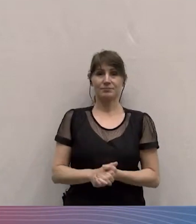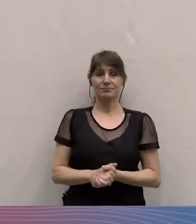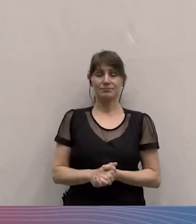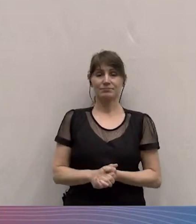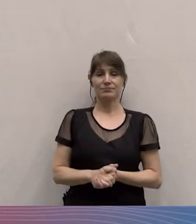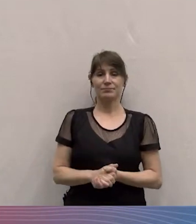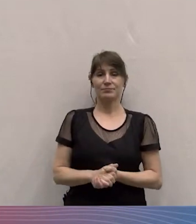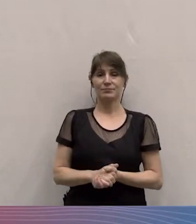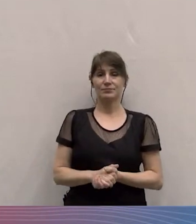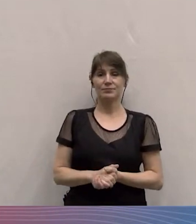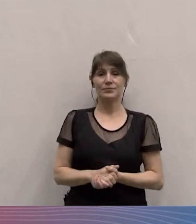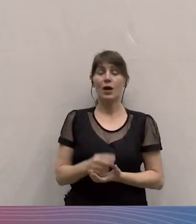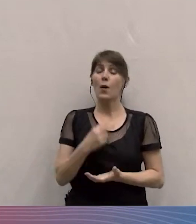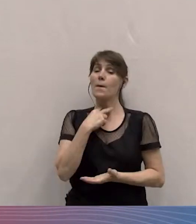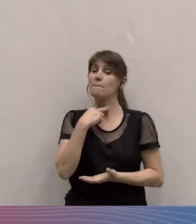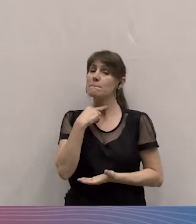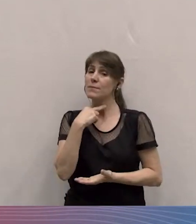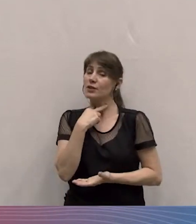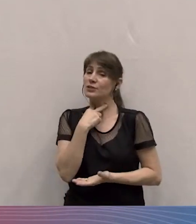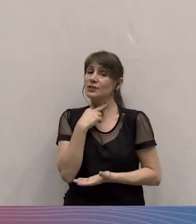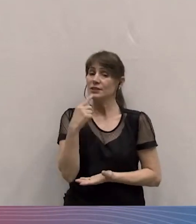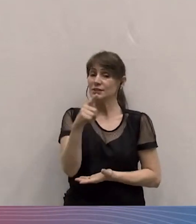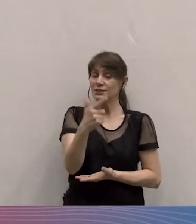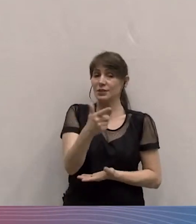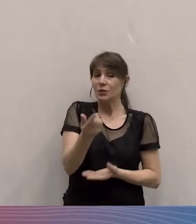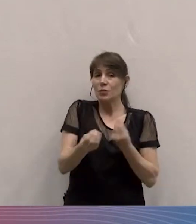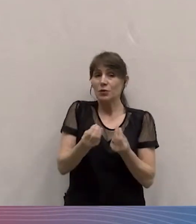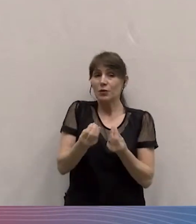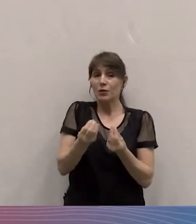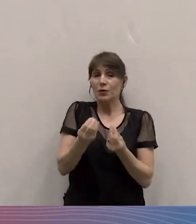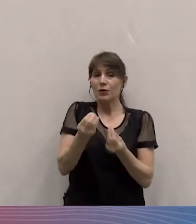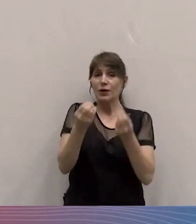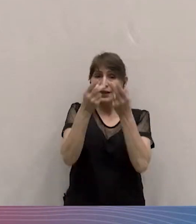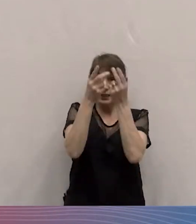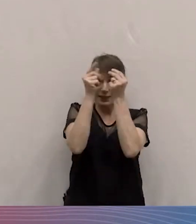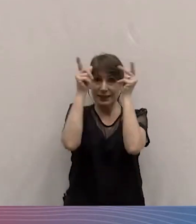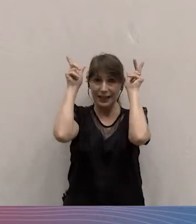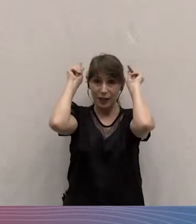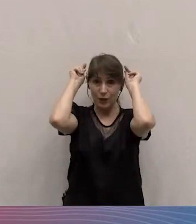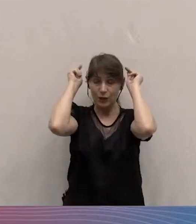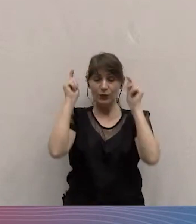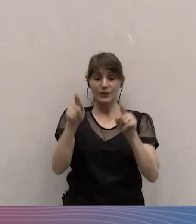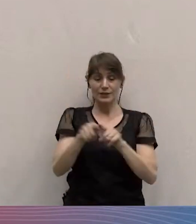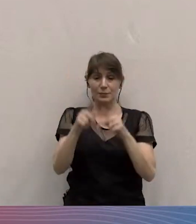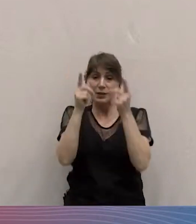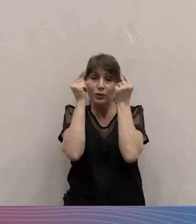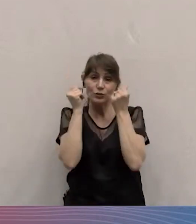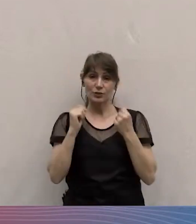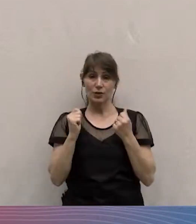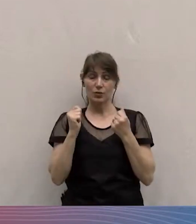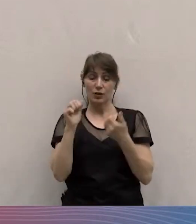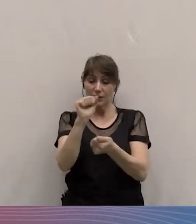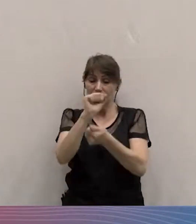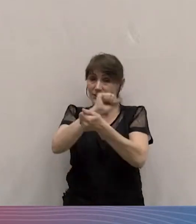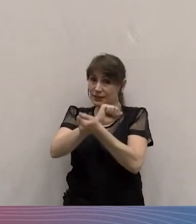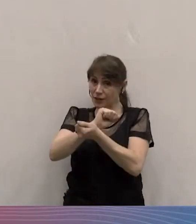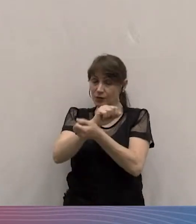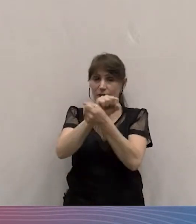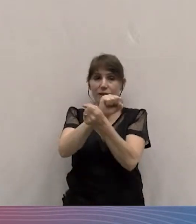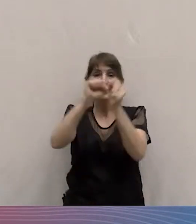Dessarte, não pode haver judeu nem grego, nem escravo nem